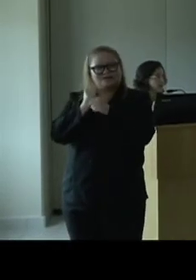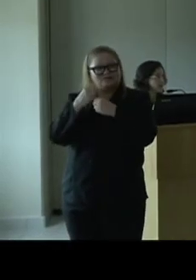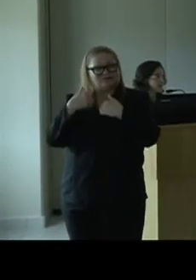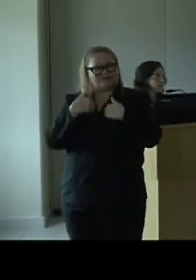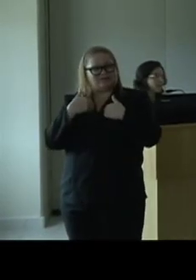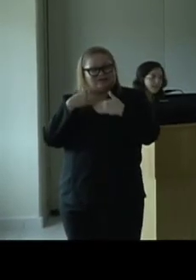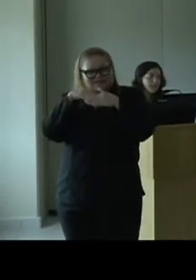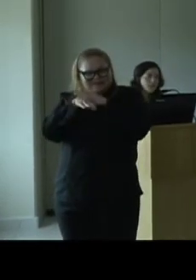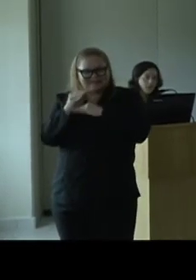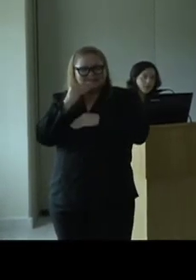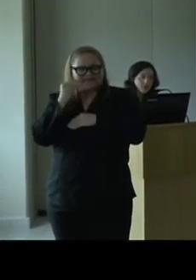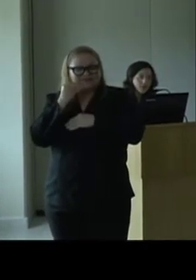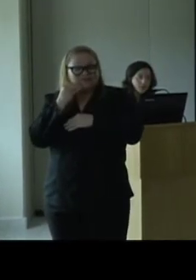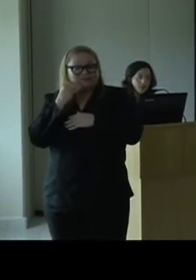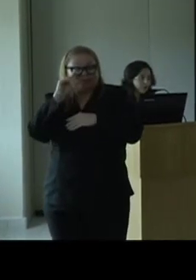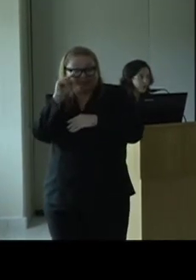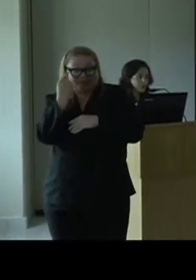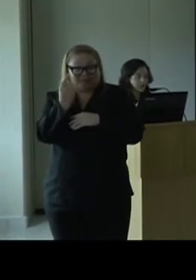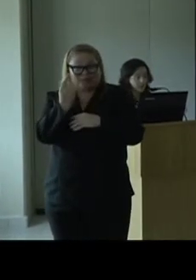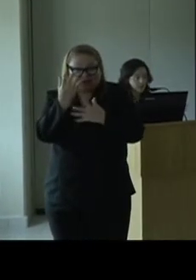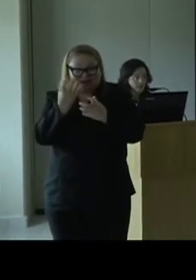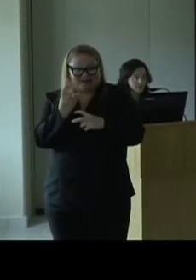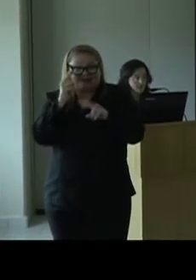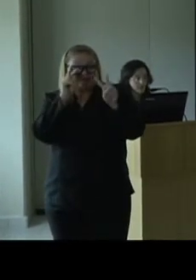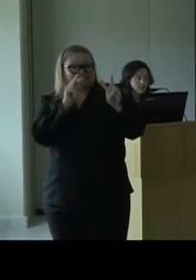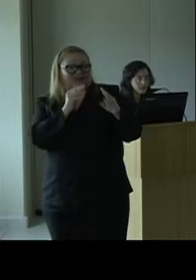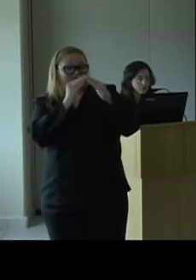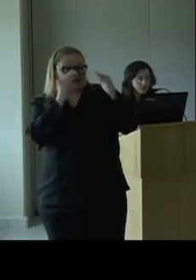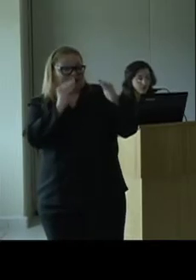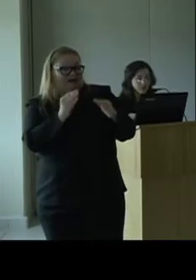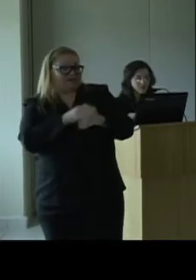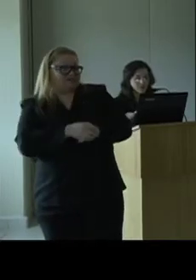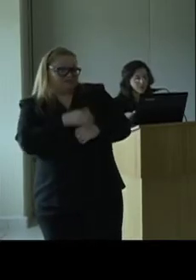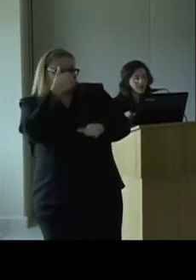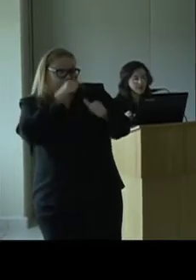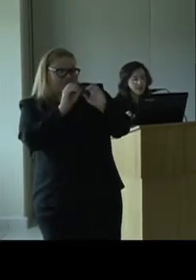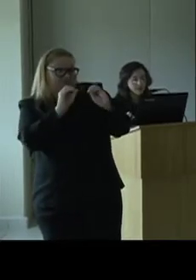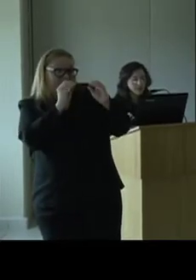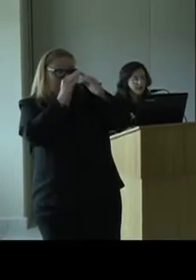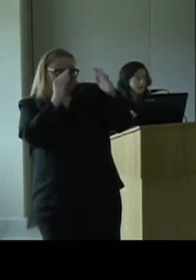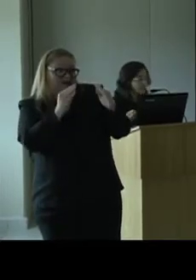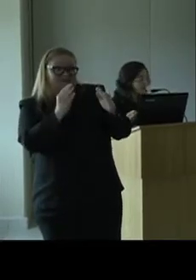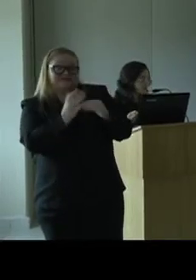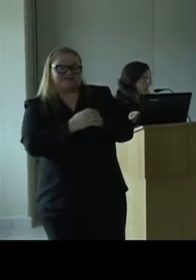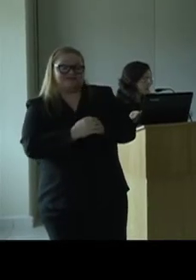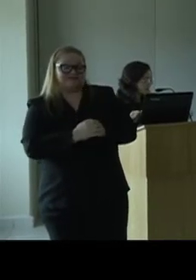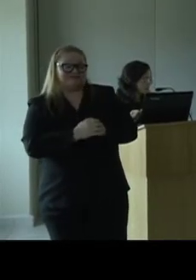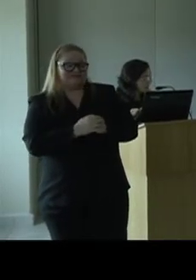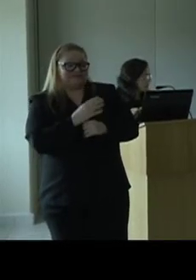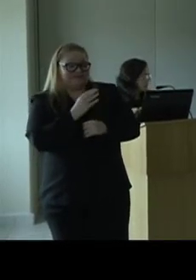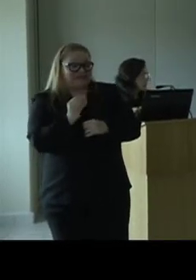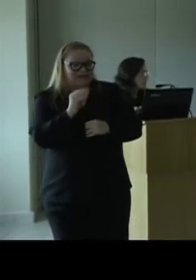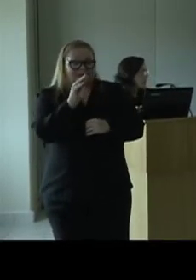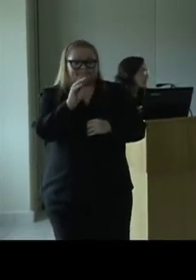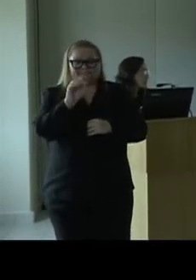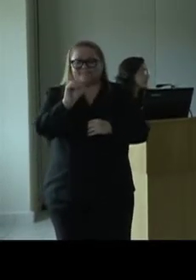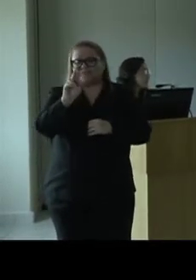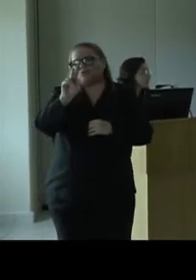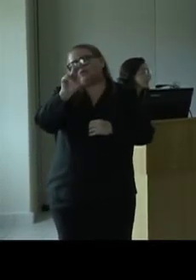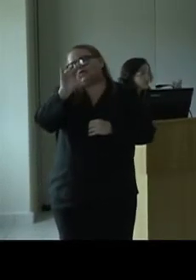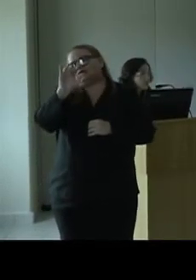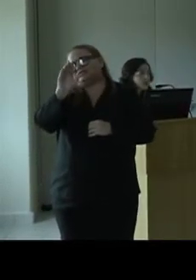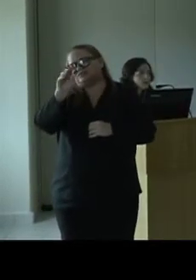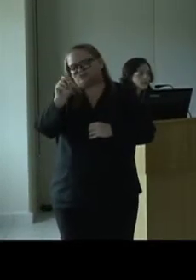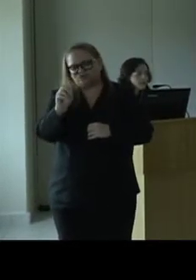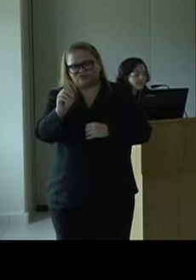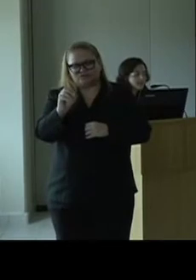casa. Así que ella quiso ver su casa por fuera porque sabrá Dios si se acordaba cómo era su casa por fuera. Y lo que Mauricio dijo de que una